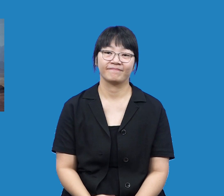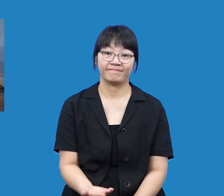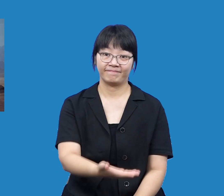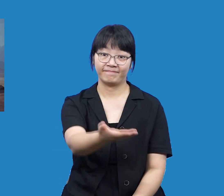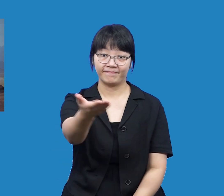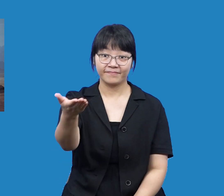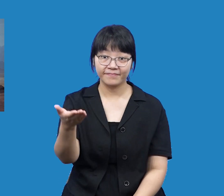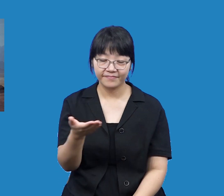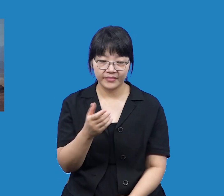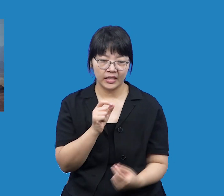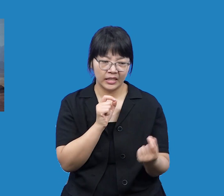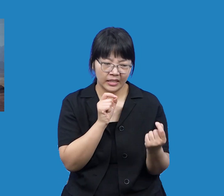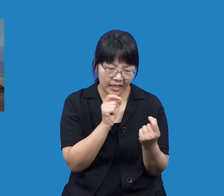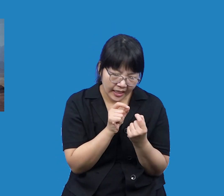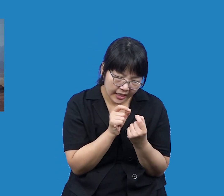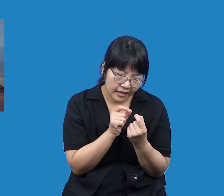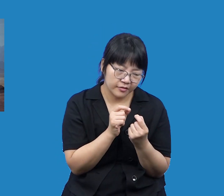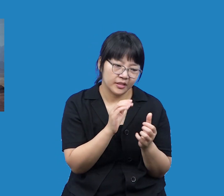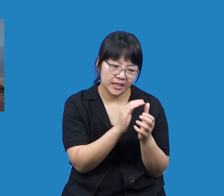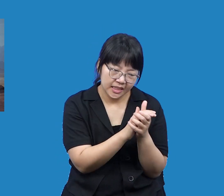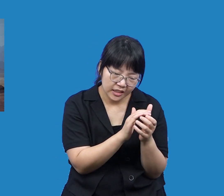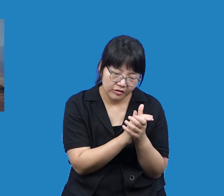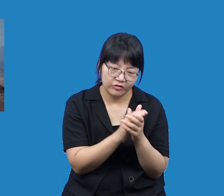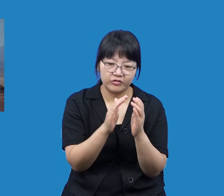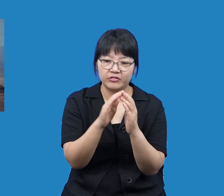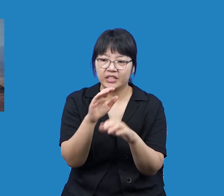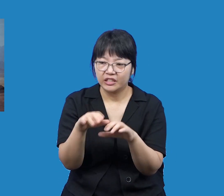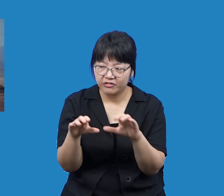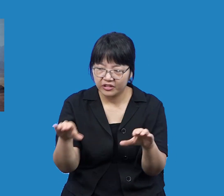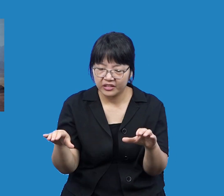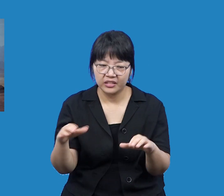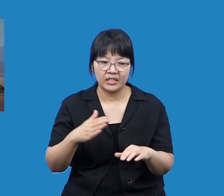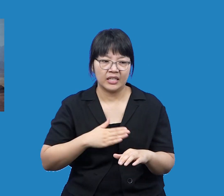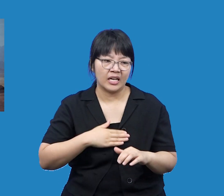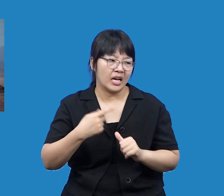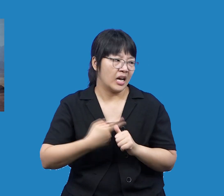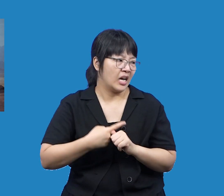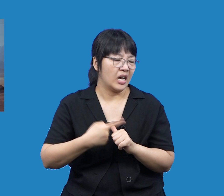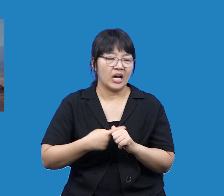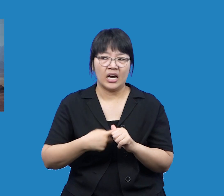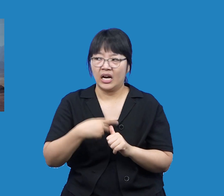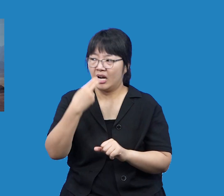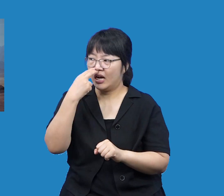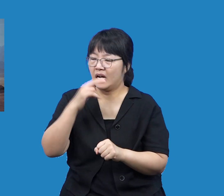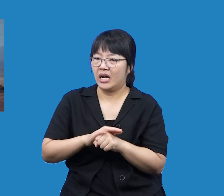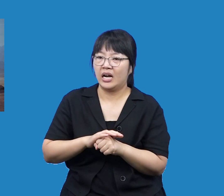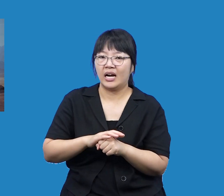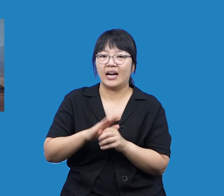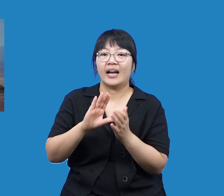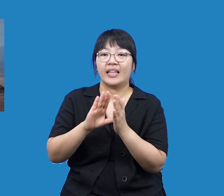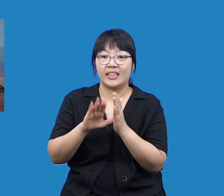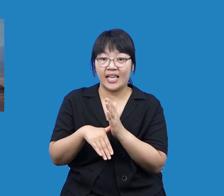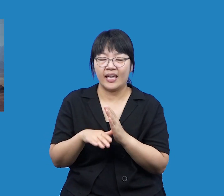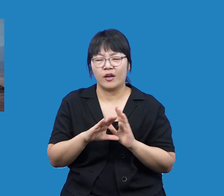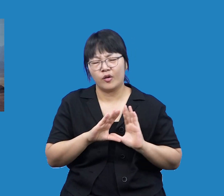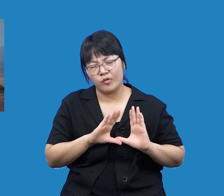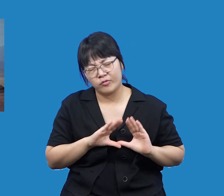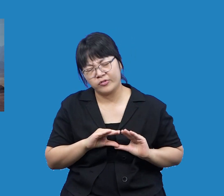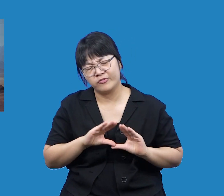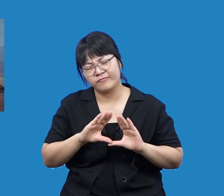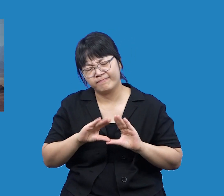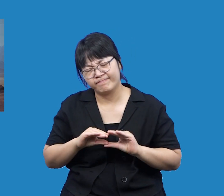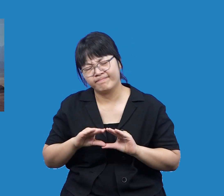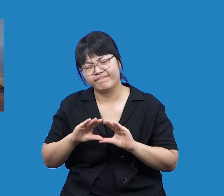사람들 혹은 이웃들의 허물과 도전을 온유함으로 인내하고 버티고 기도하던